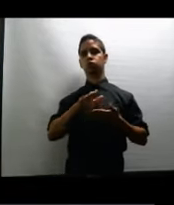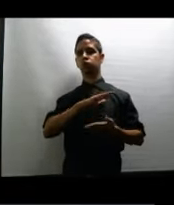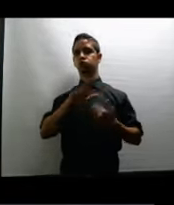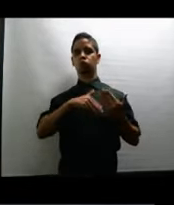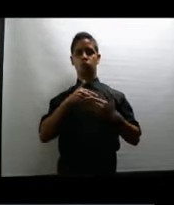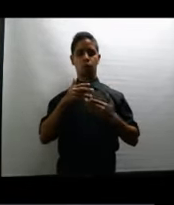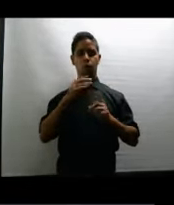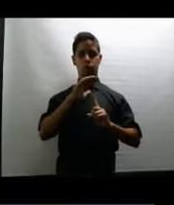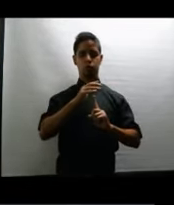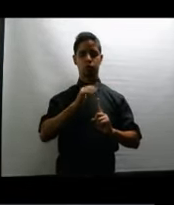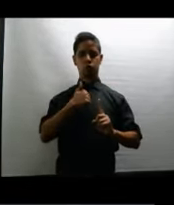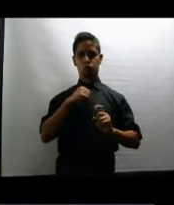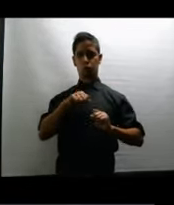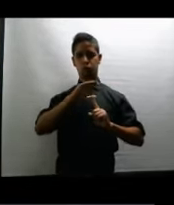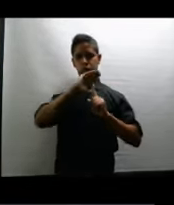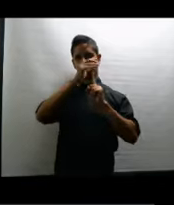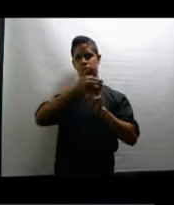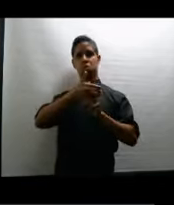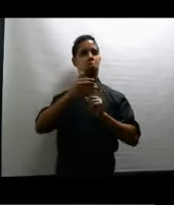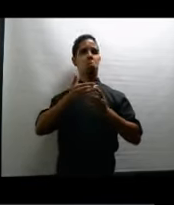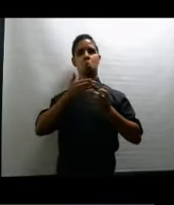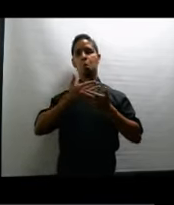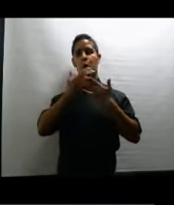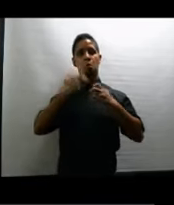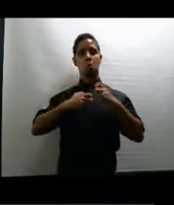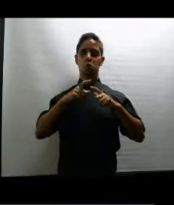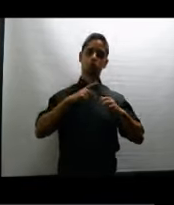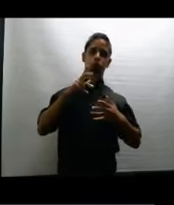que ver, tuviera un personaje frente, yo no tenía ningún problema.